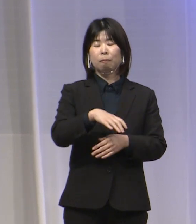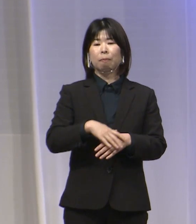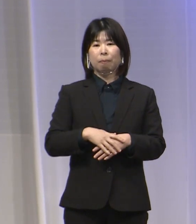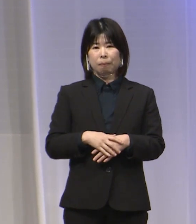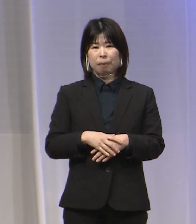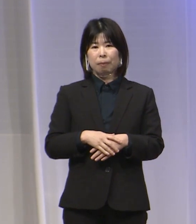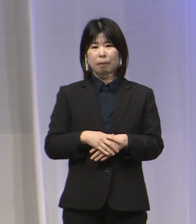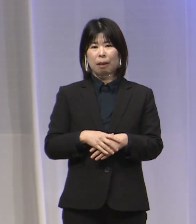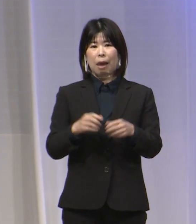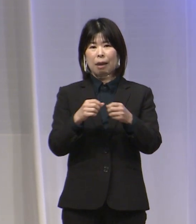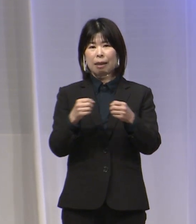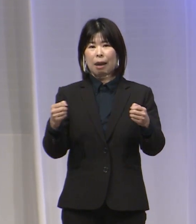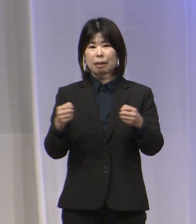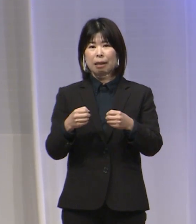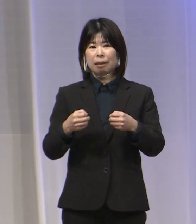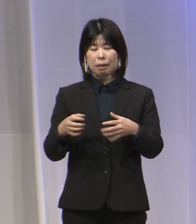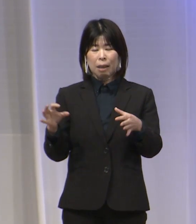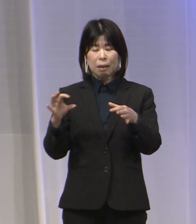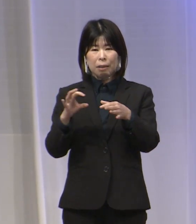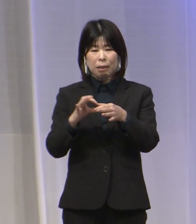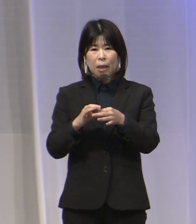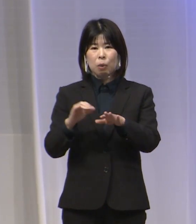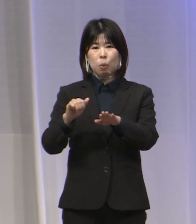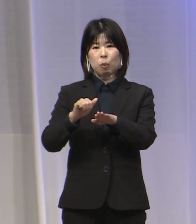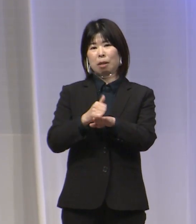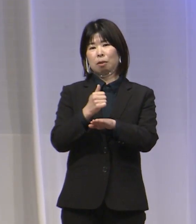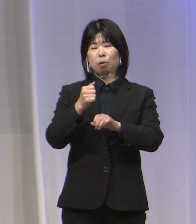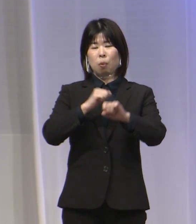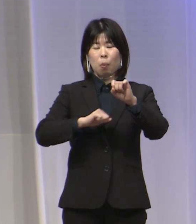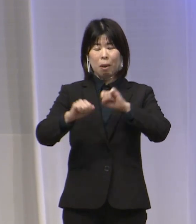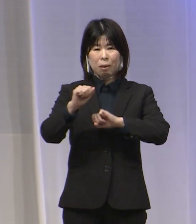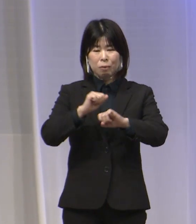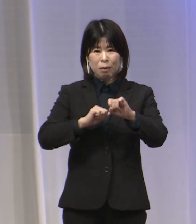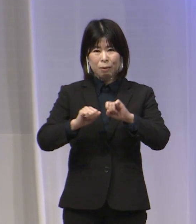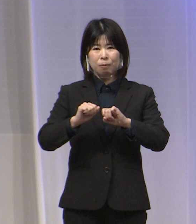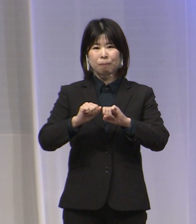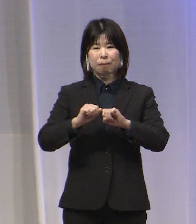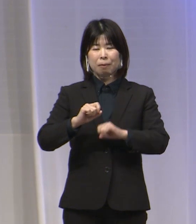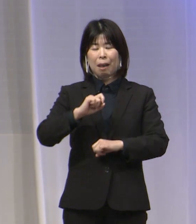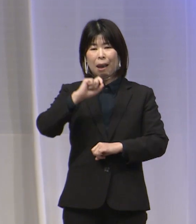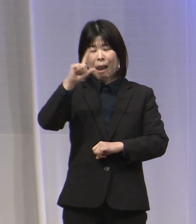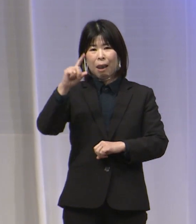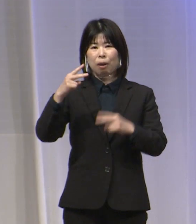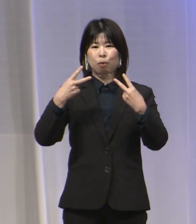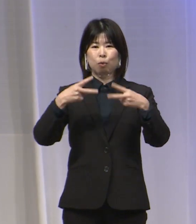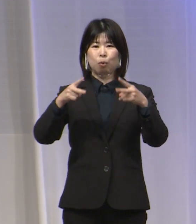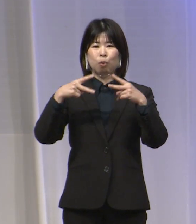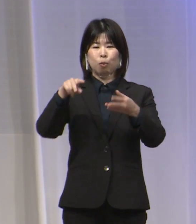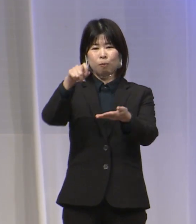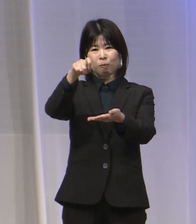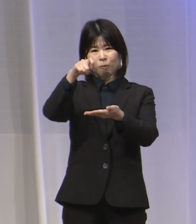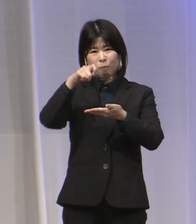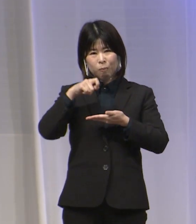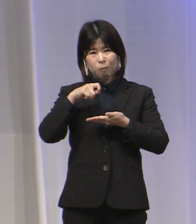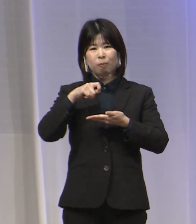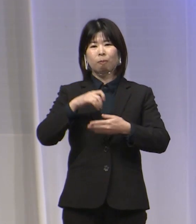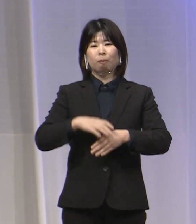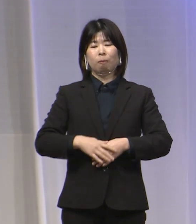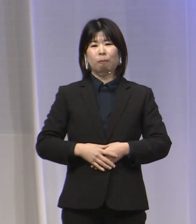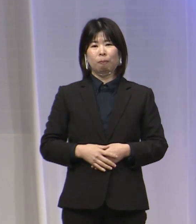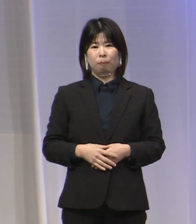長崎市出身の選手が多く活躍し私たちに明るいニュースを届けてくれました